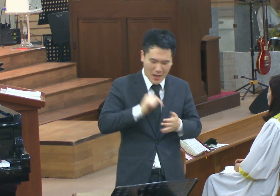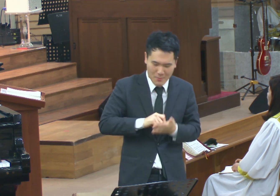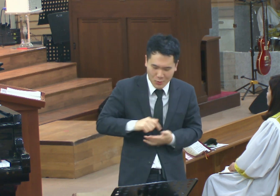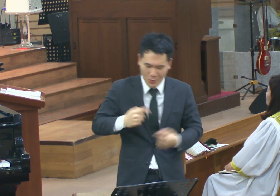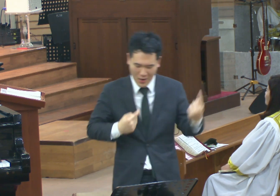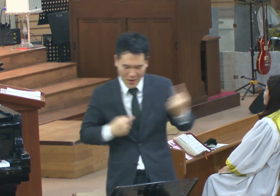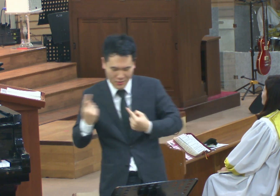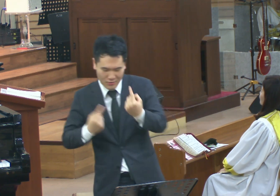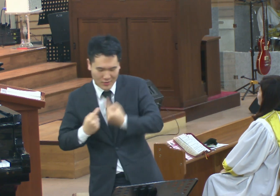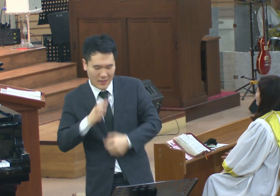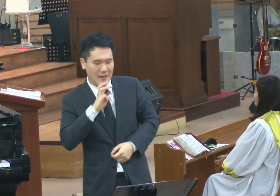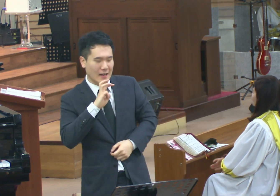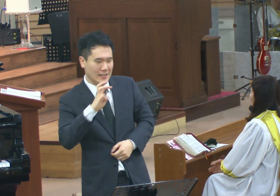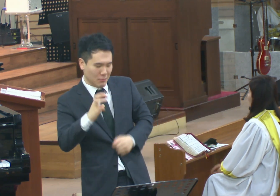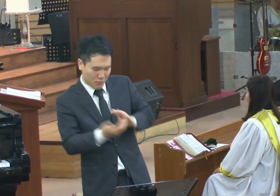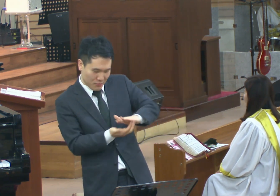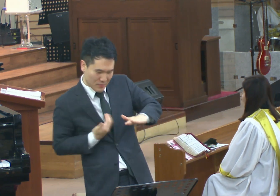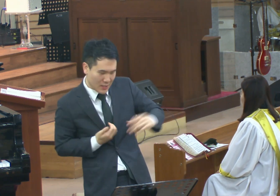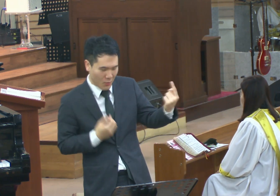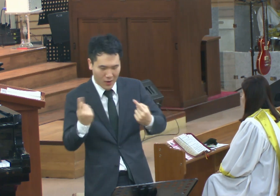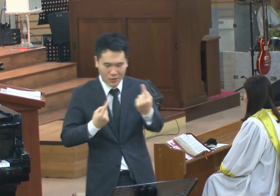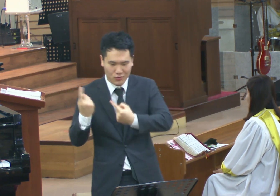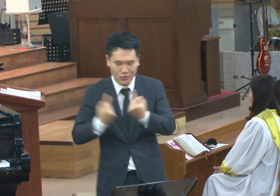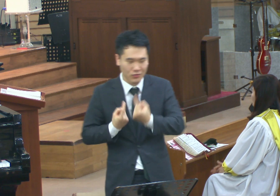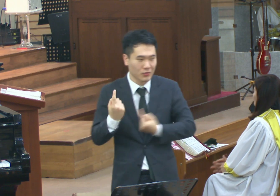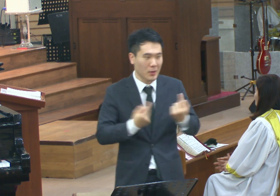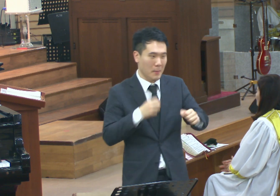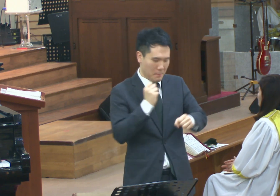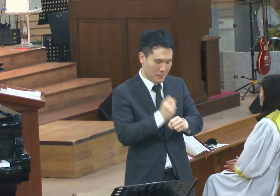막 가방 싸다가 시간 보내면서 후덜거리다가 5분 늦으세요?